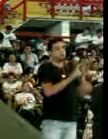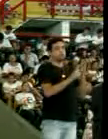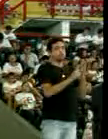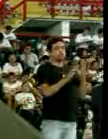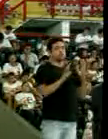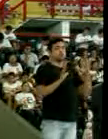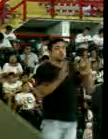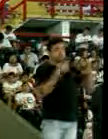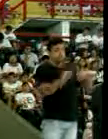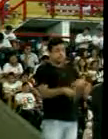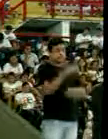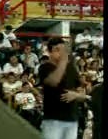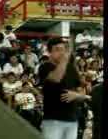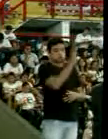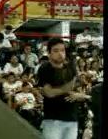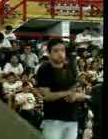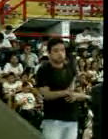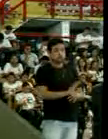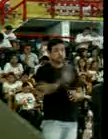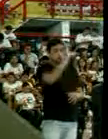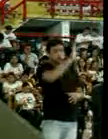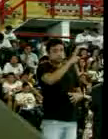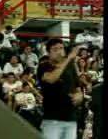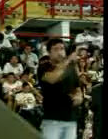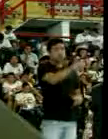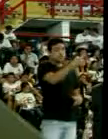desmatar. No Brasil,